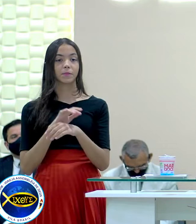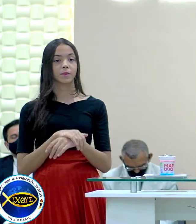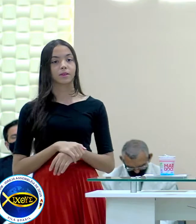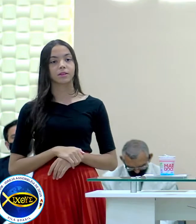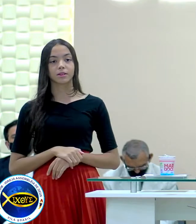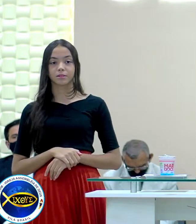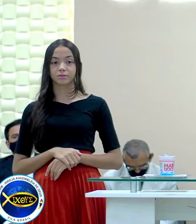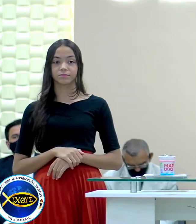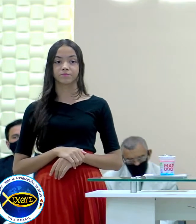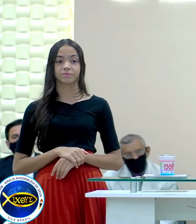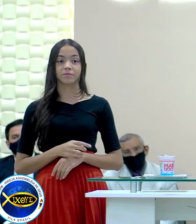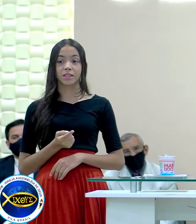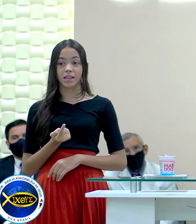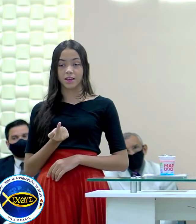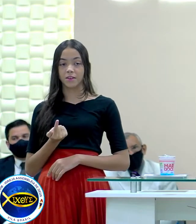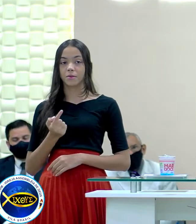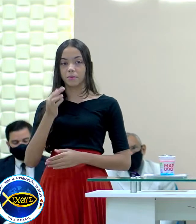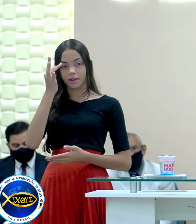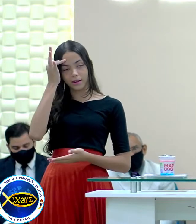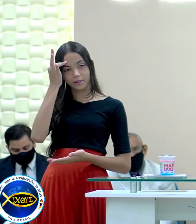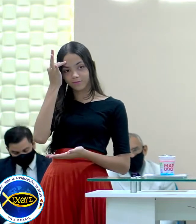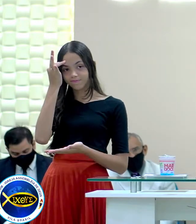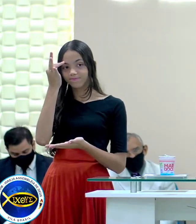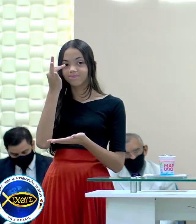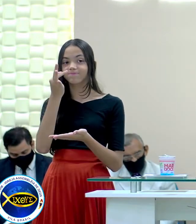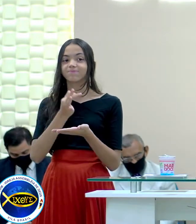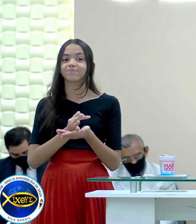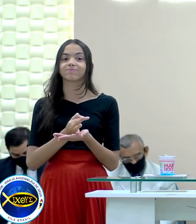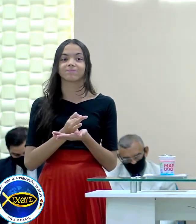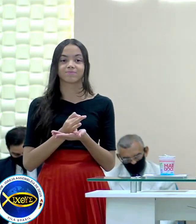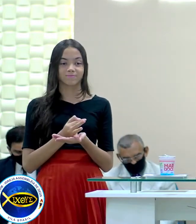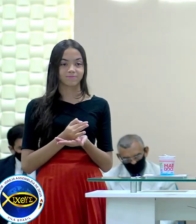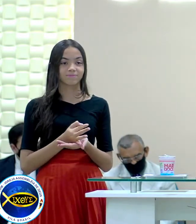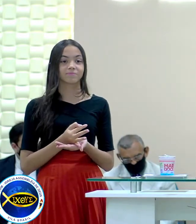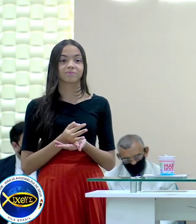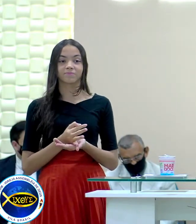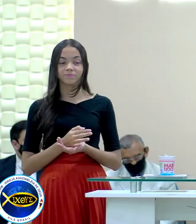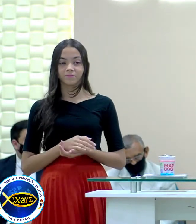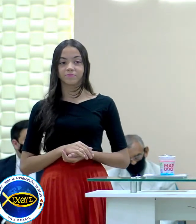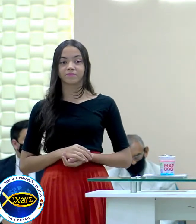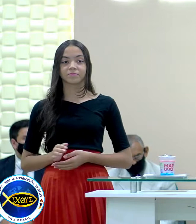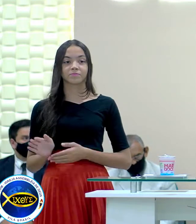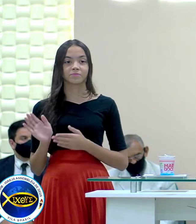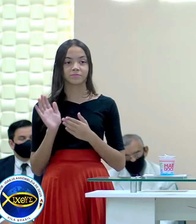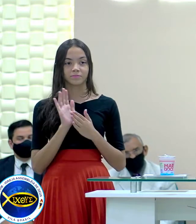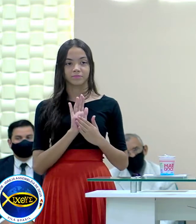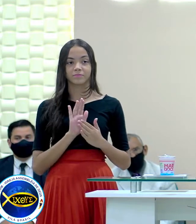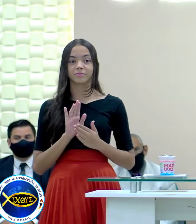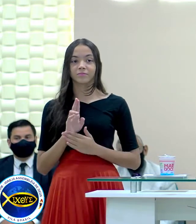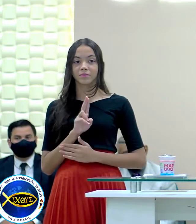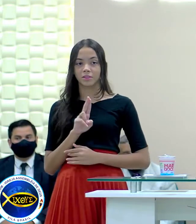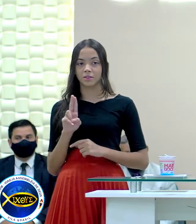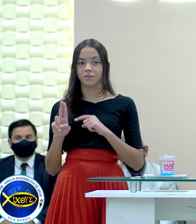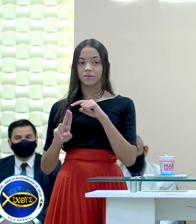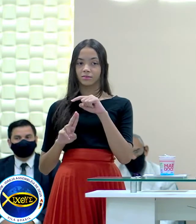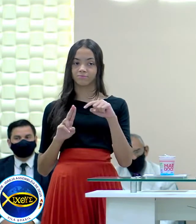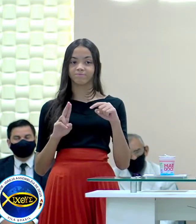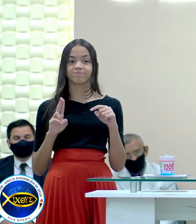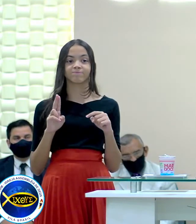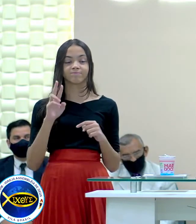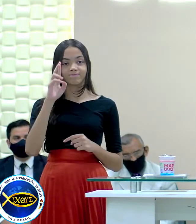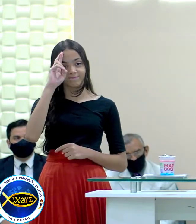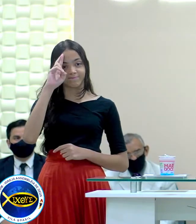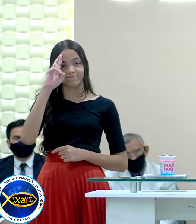pela fé. Que vem pela fé. Louvado seja o santo nome do